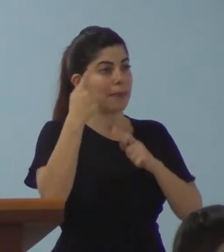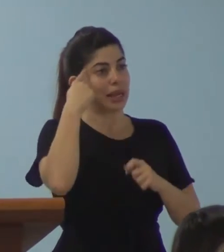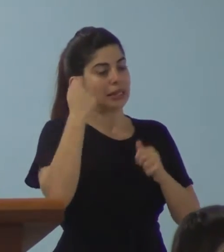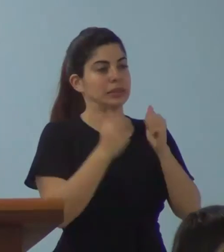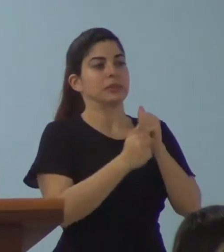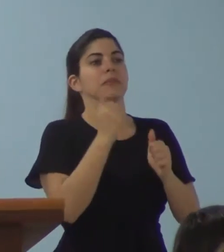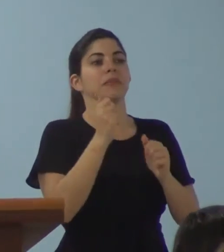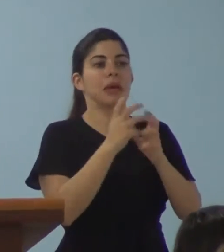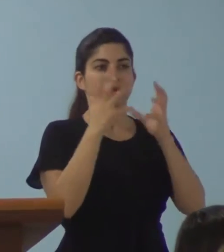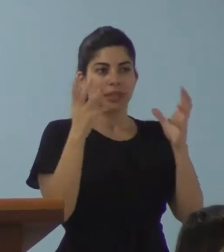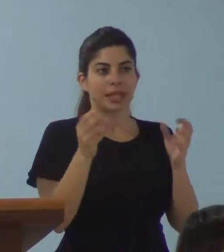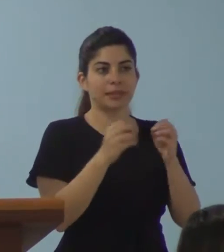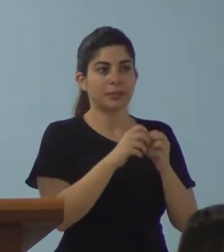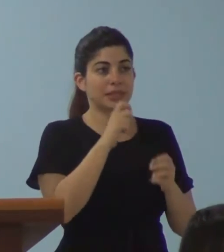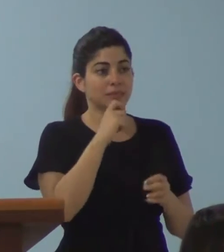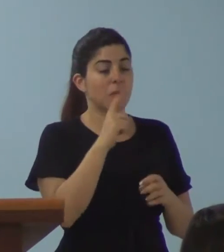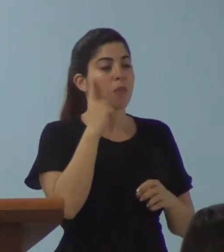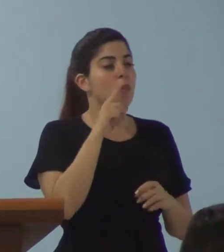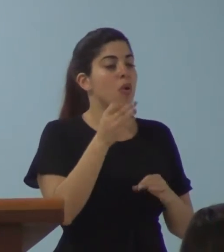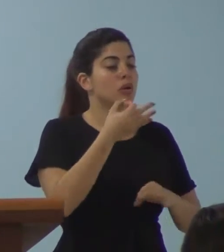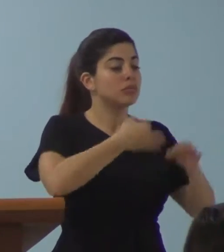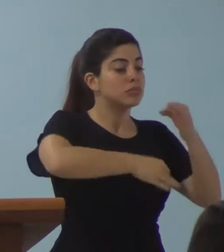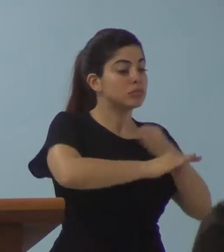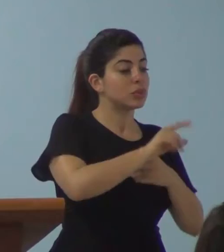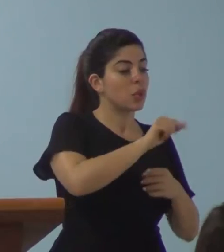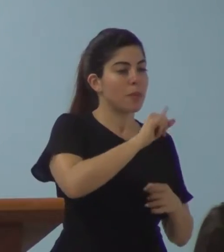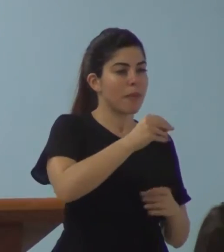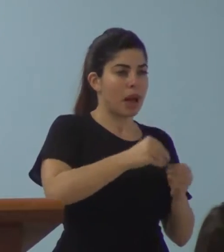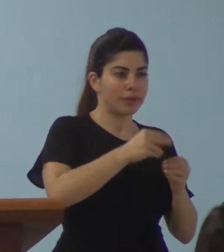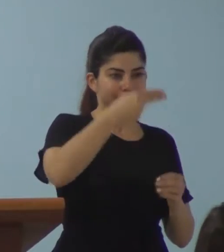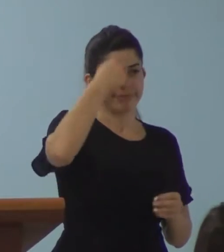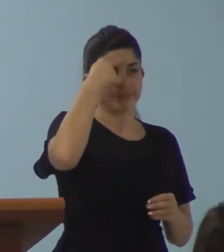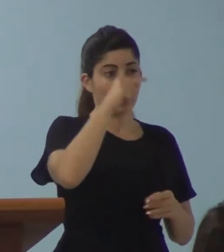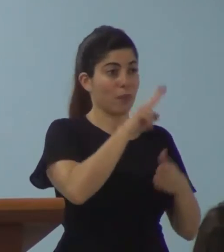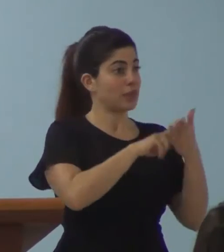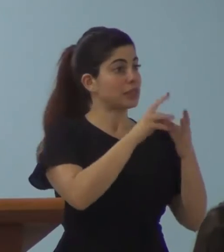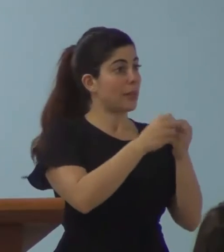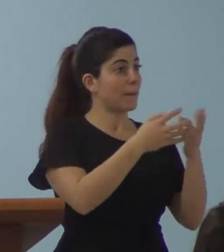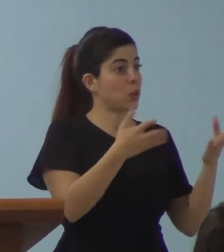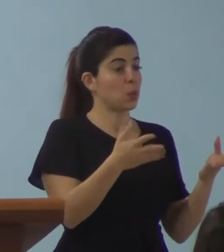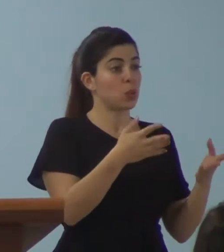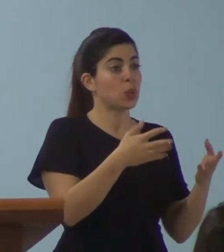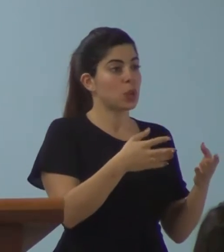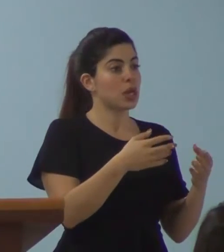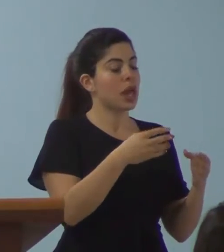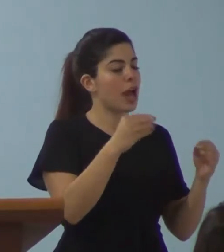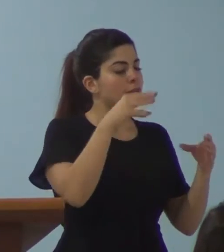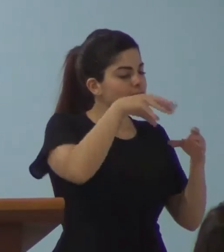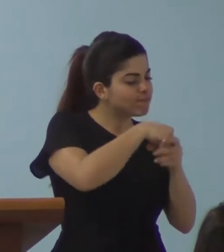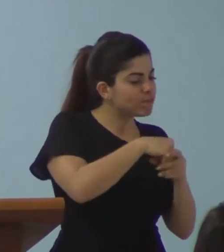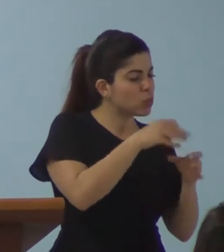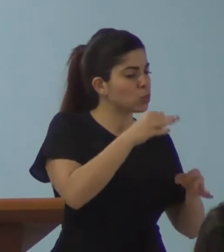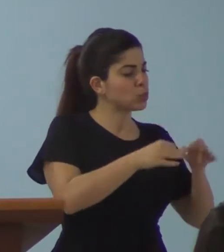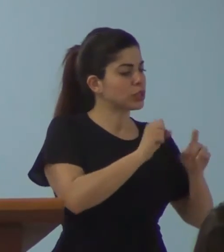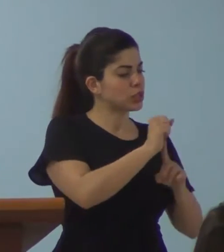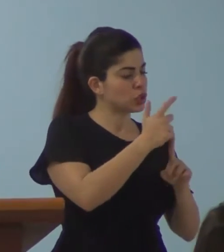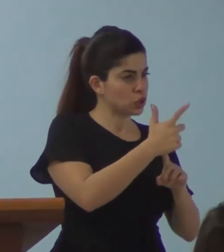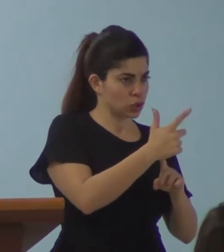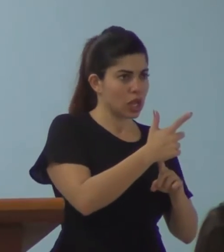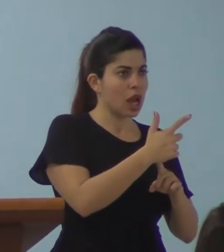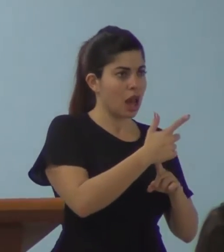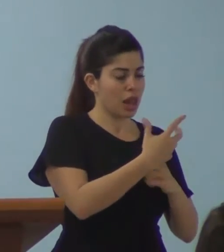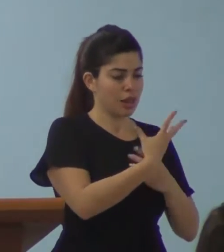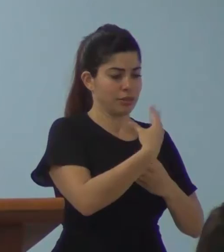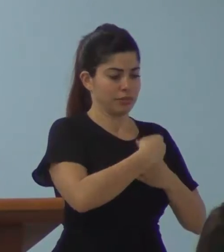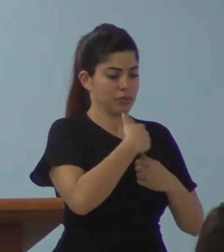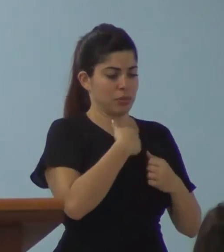uno, que esté impregnado, y eso hace las universidades públicas, de justicia social, y lo suma a